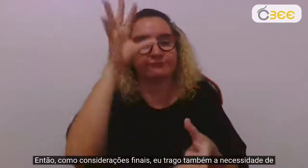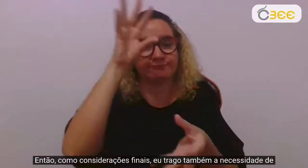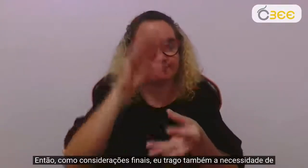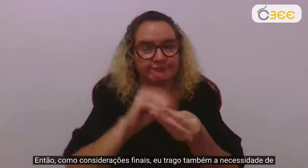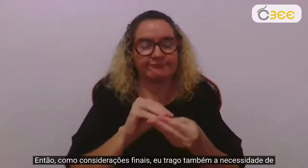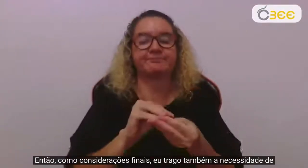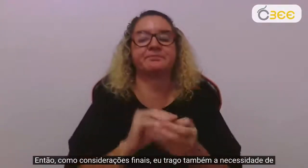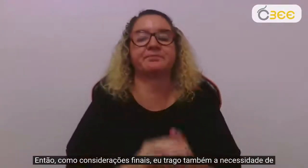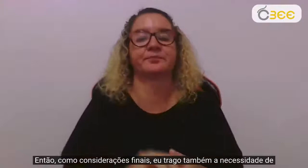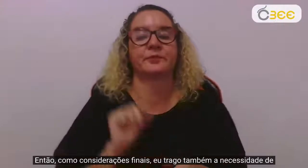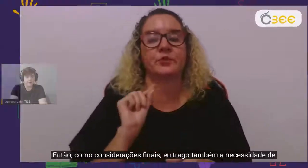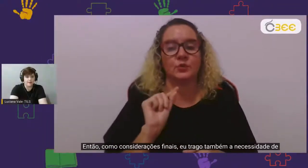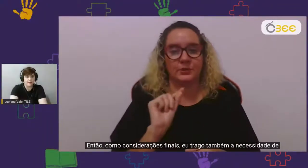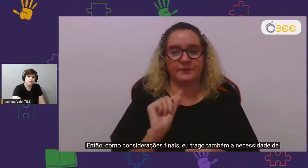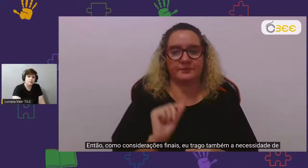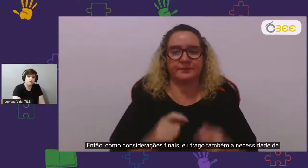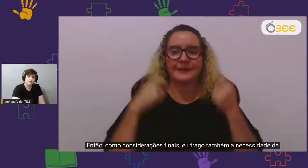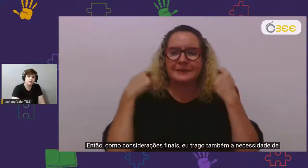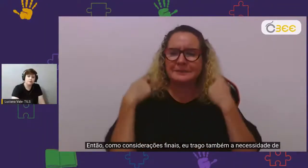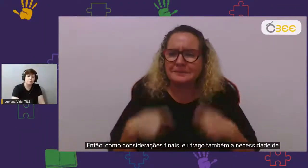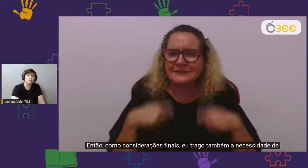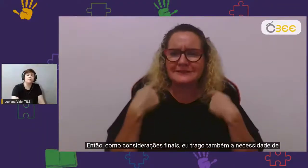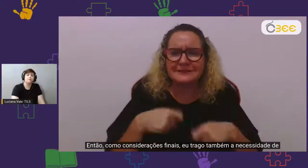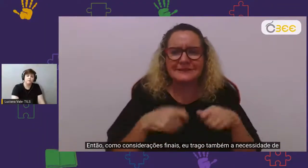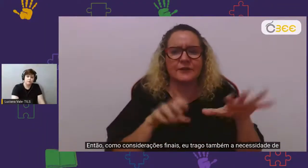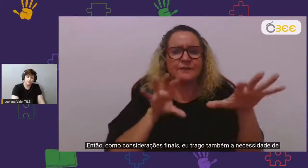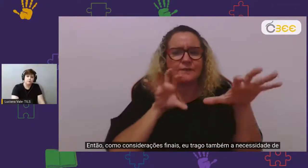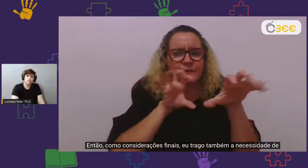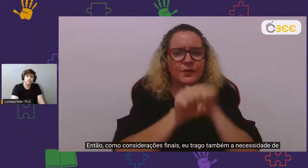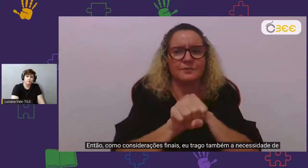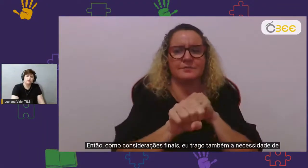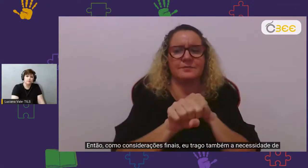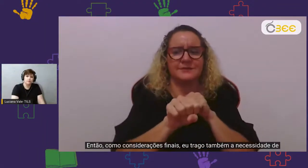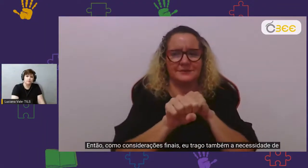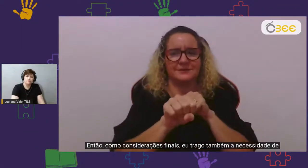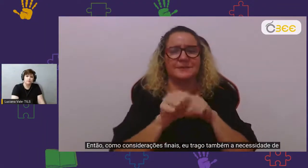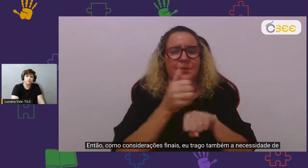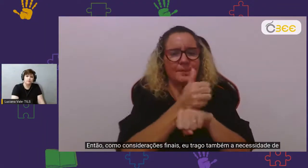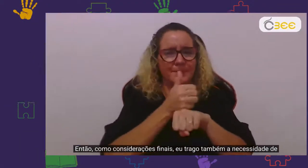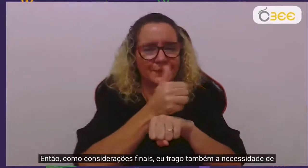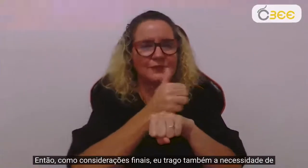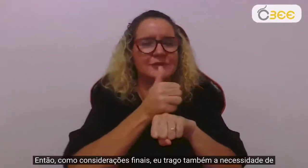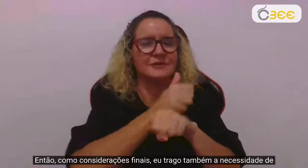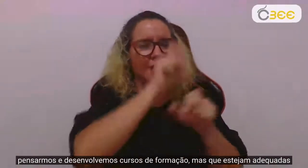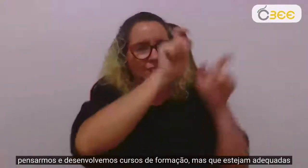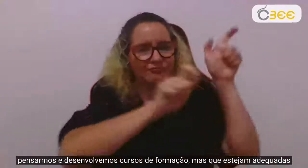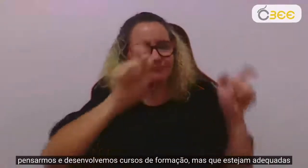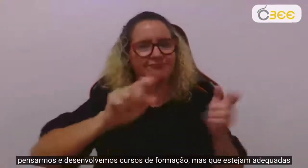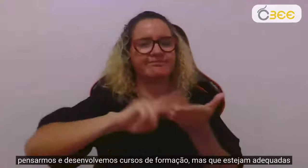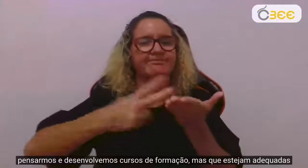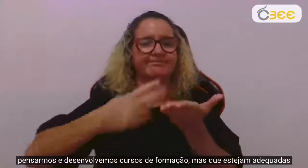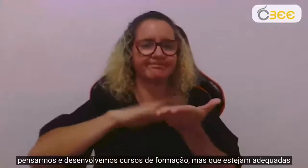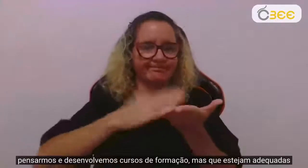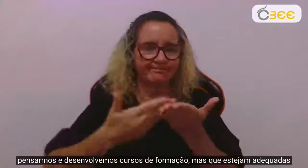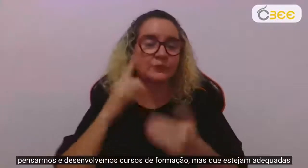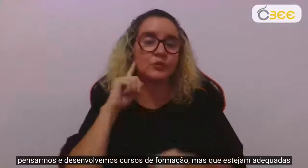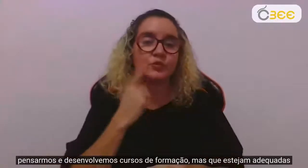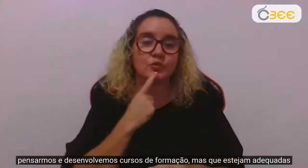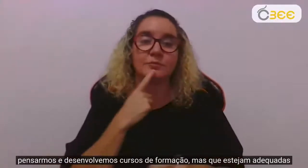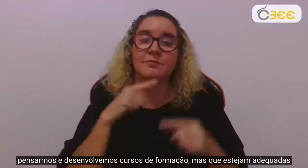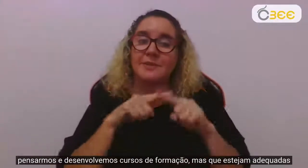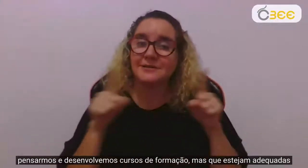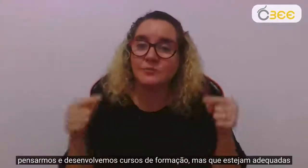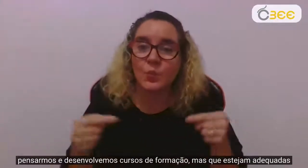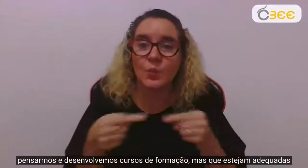Então, como considerações finais, eu trago também, a necessidade de pensarmos e desenvolvermos cursos